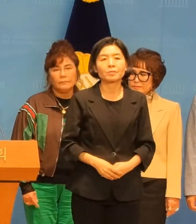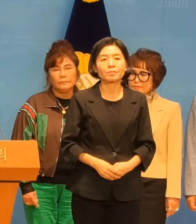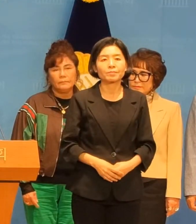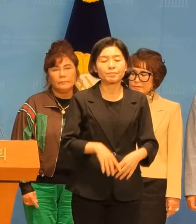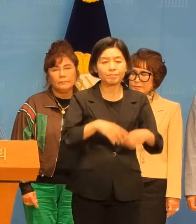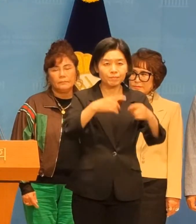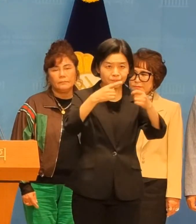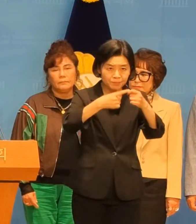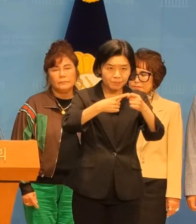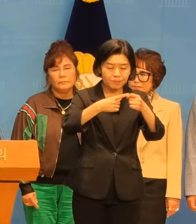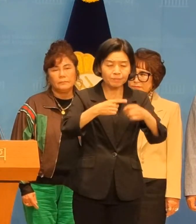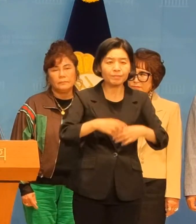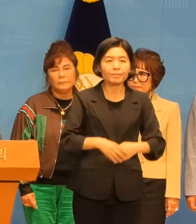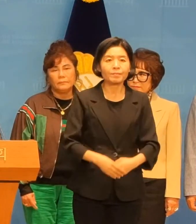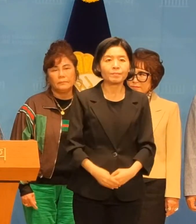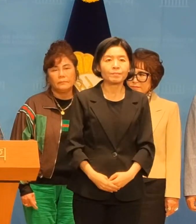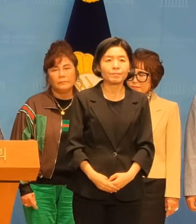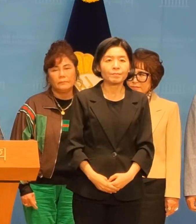1.